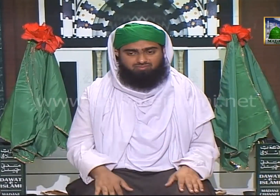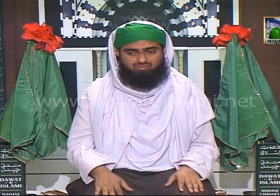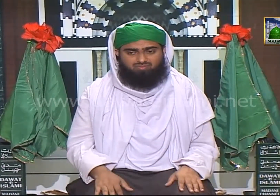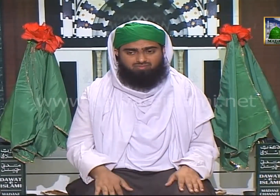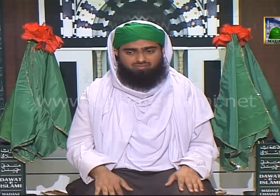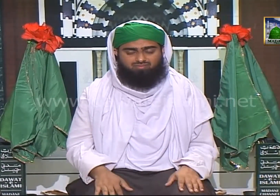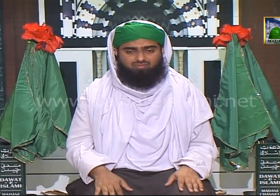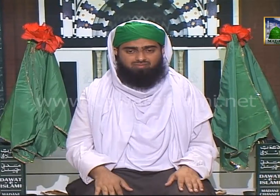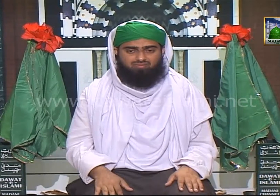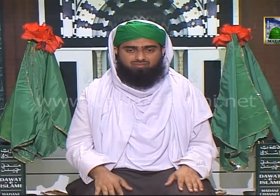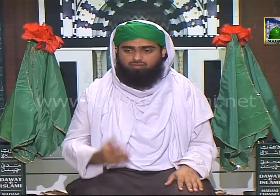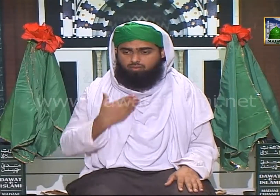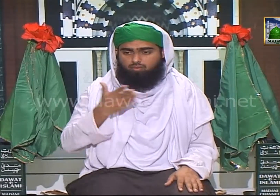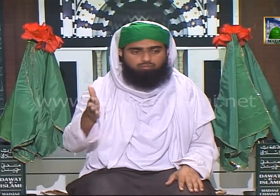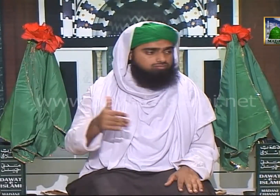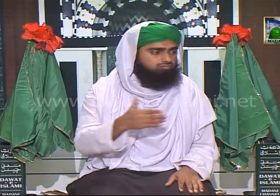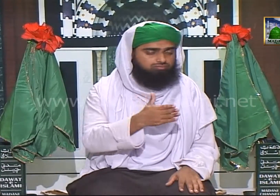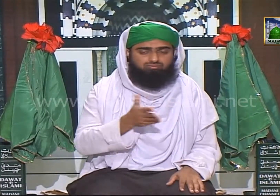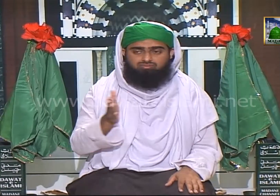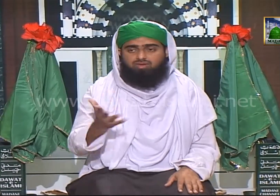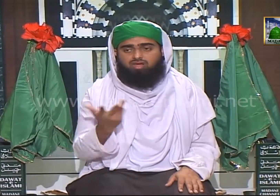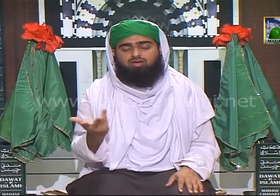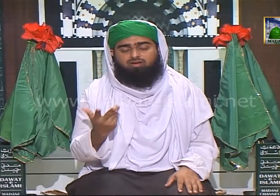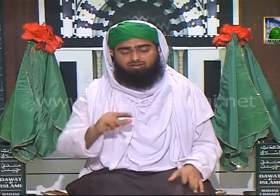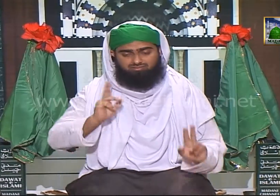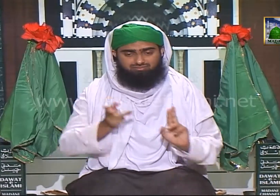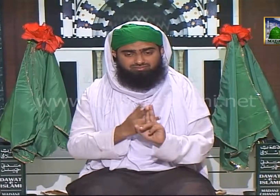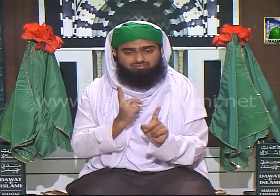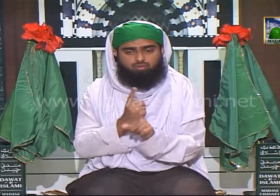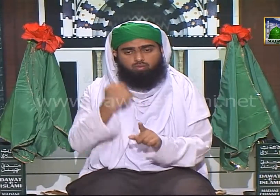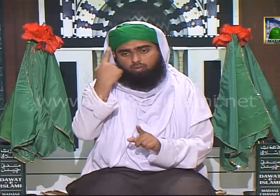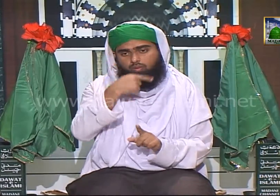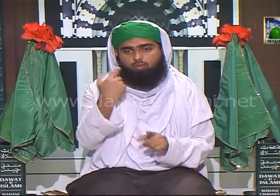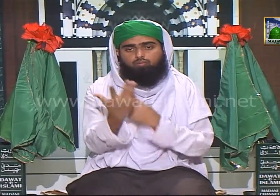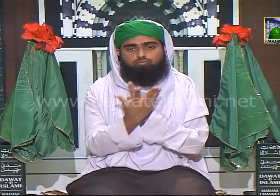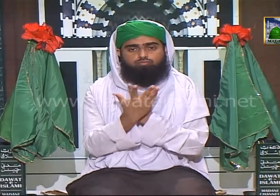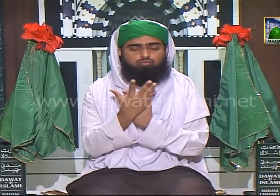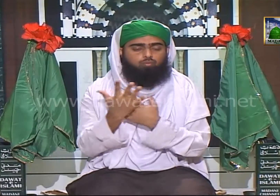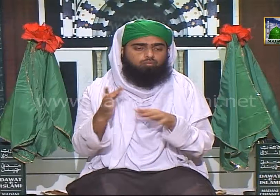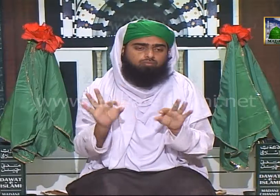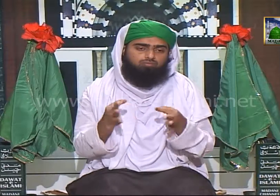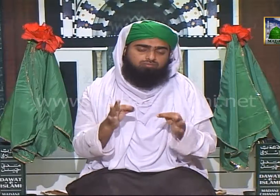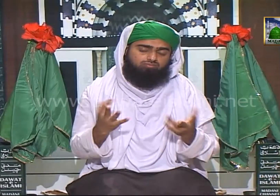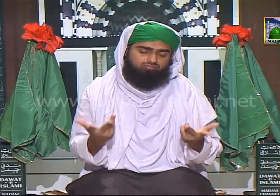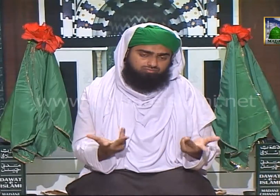ان بیماریوں میں مبتلا ہوتا بیچارہ، تو وہ کیا غریب علاج کرے گا؟ مریض کیا دوسرے کا علاج کرے گا؟ تو ایسے اطباء، ایسے طبیب